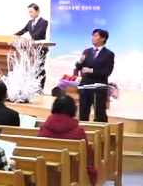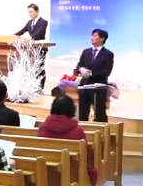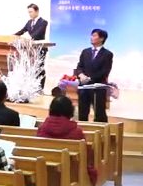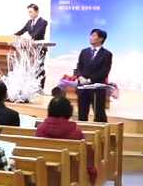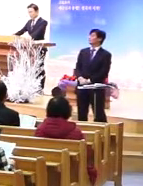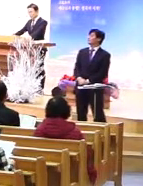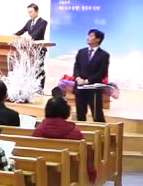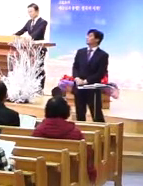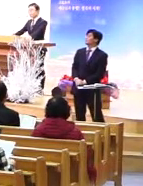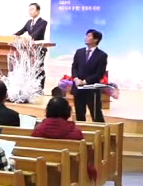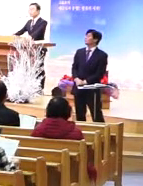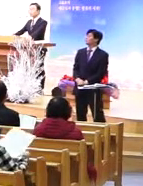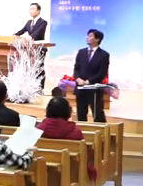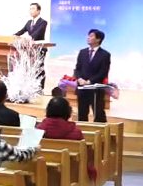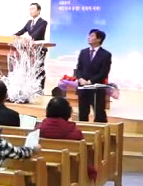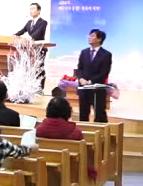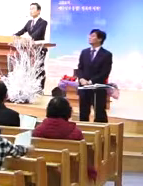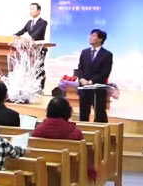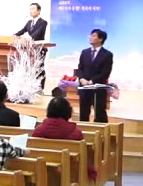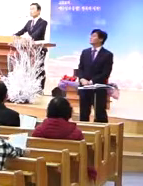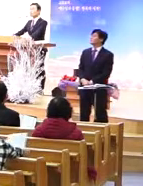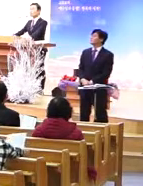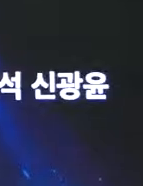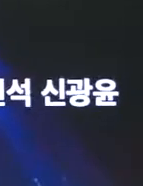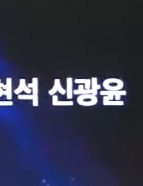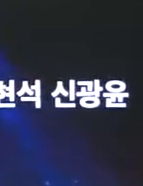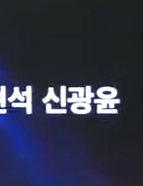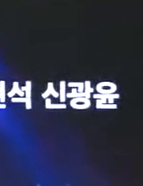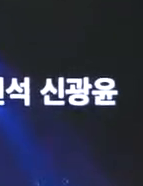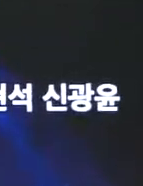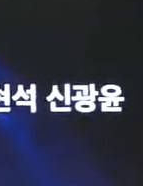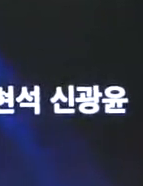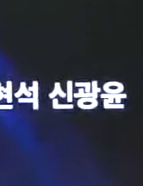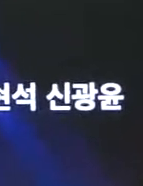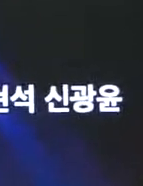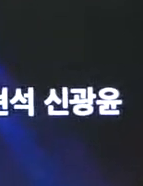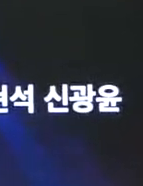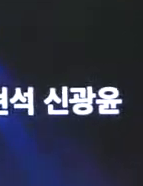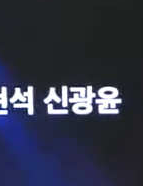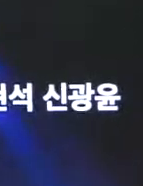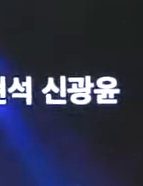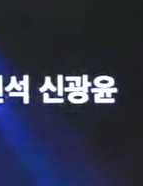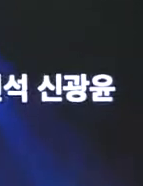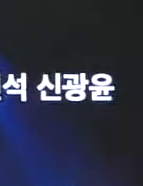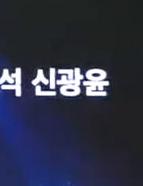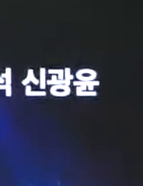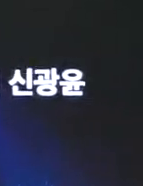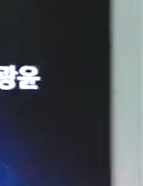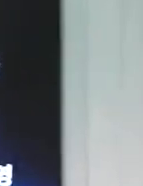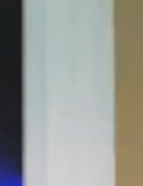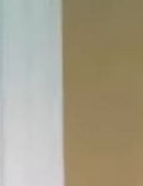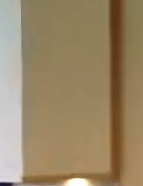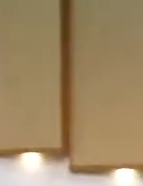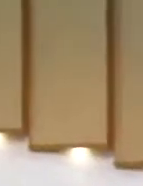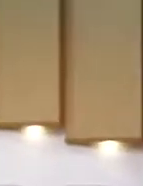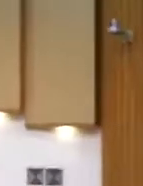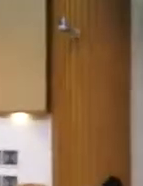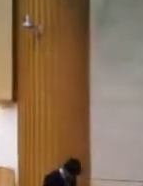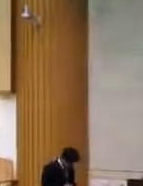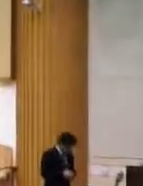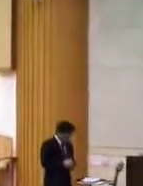보고드리는 당회를 통해 통해서 또 여러 회중들 앞에서